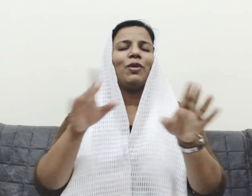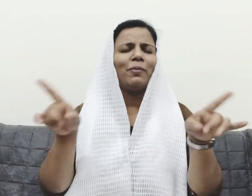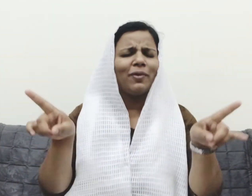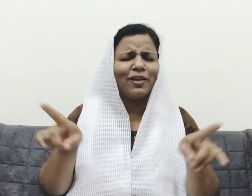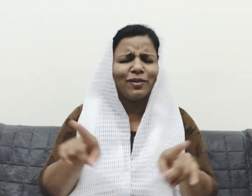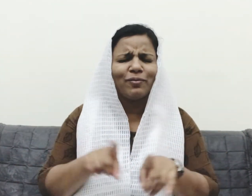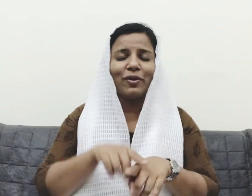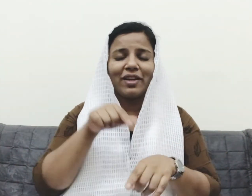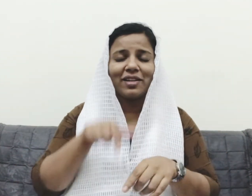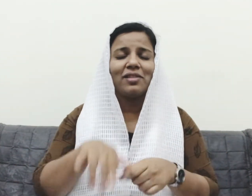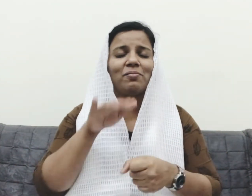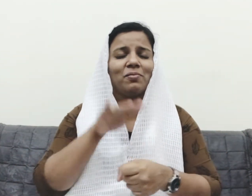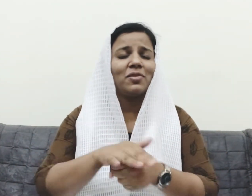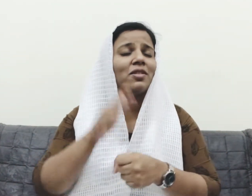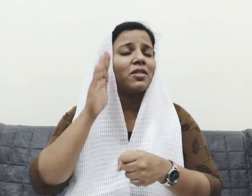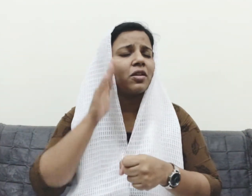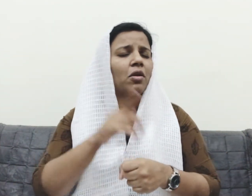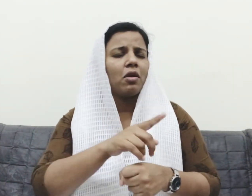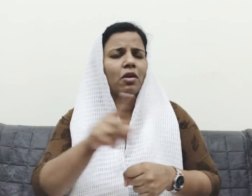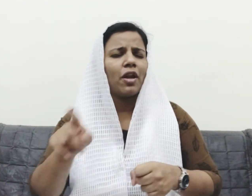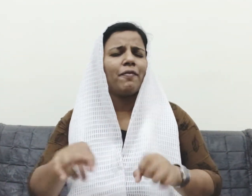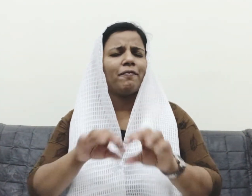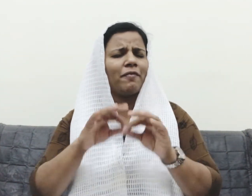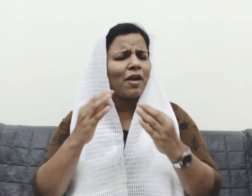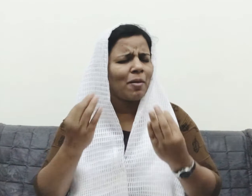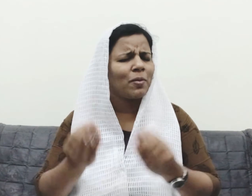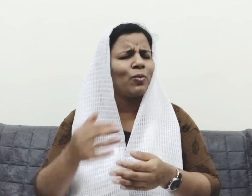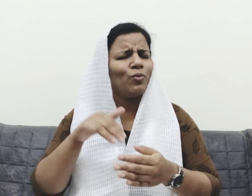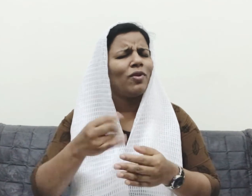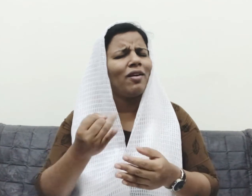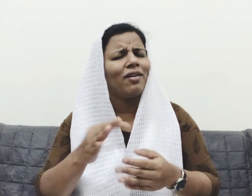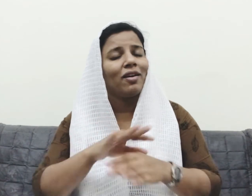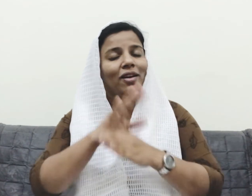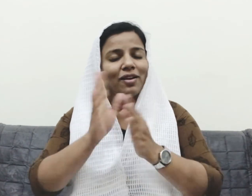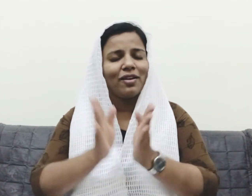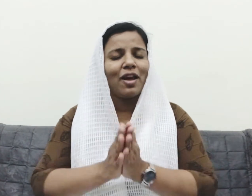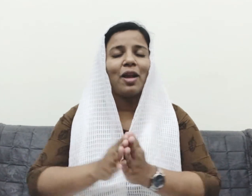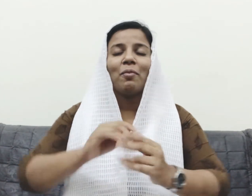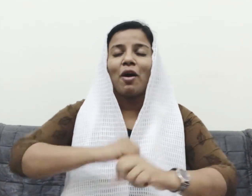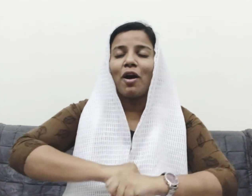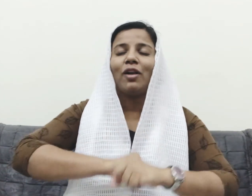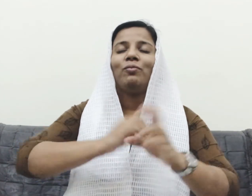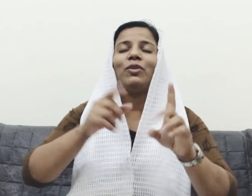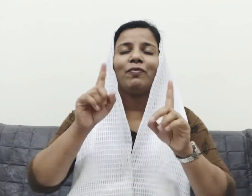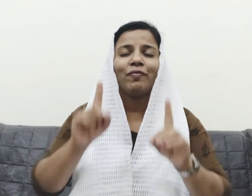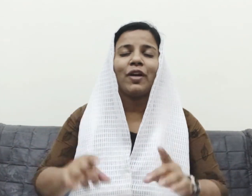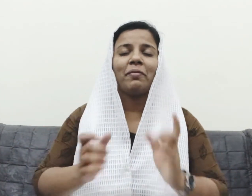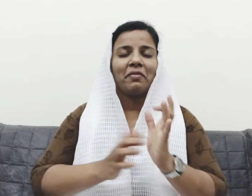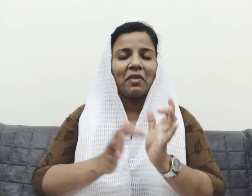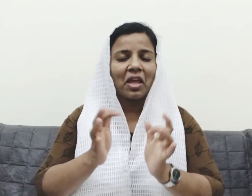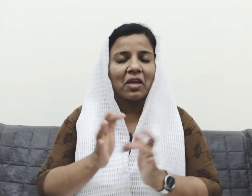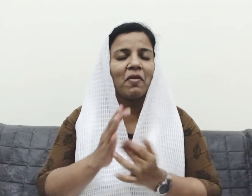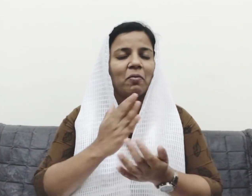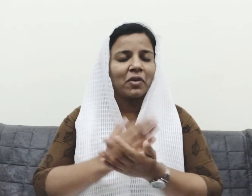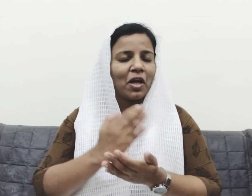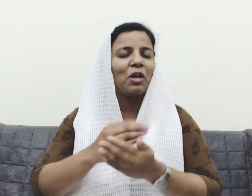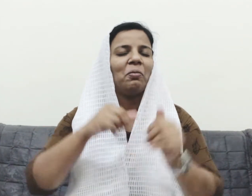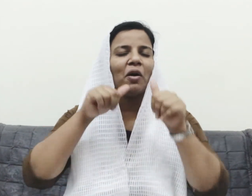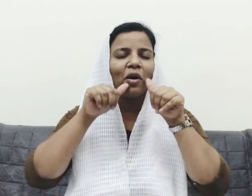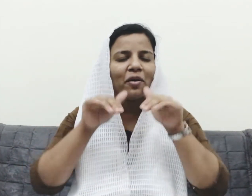പ്രഭാതത്തിൽ ഈ ശബ്ദം കേൾക്കുന്ന ഈ പ്രിയപ്പെട്ടവർ, ഇവരുടെ കുടുംബാംഗങ്ങൾ പലർക്കും ഒരു അത്ഭുതമായി തീരട്ടെ. ഇവരെ യഹോവയാൽ അനുഗ്രഹിക്കപ്പെട്ടവരെന്ന് സകല